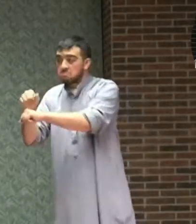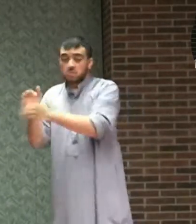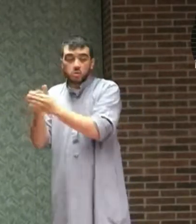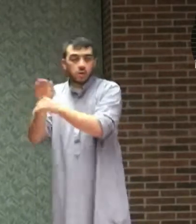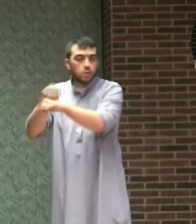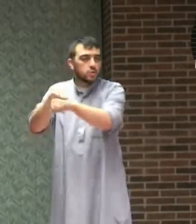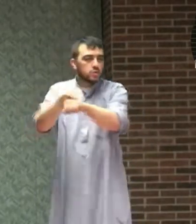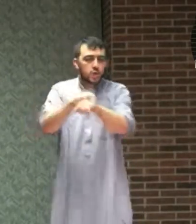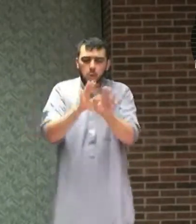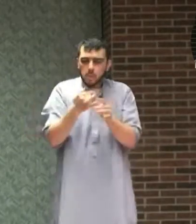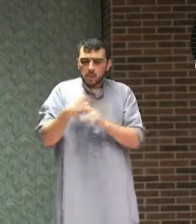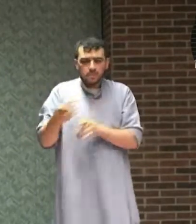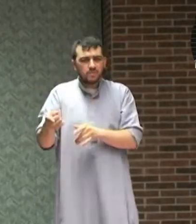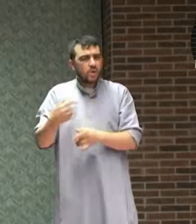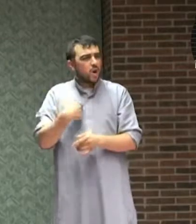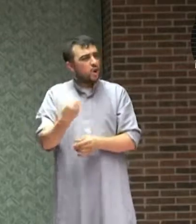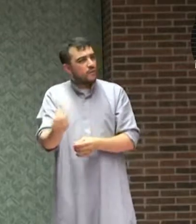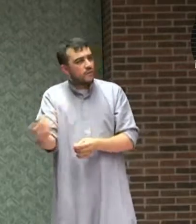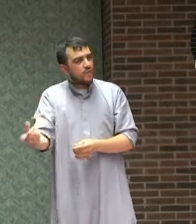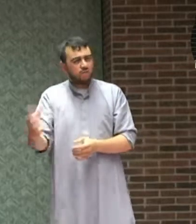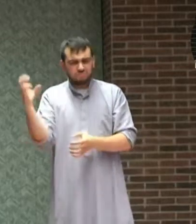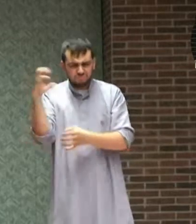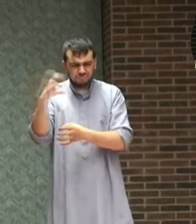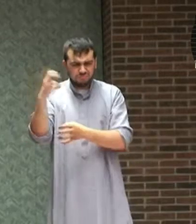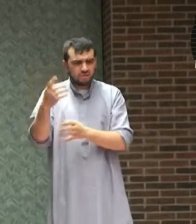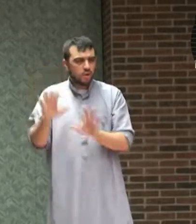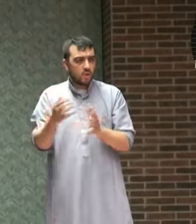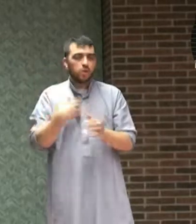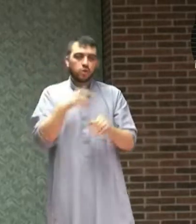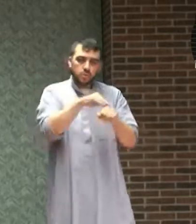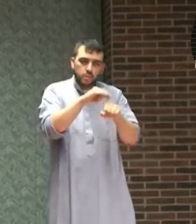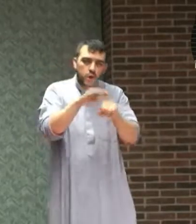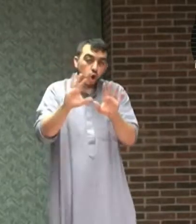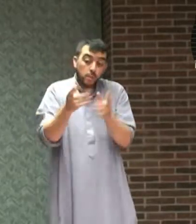de demander conseil, essayer de retourner vers les gens pour pouvoir savoir